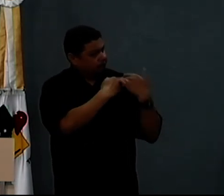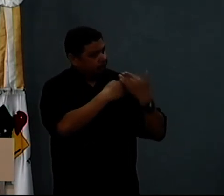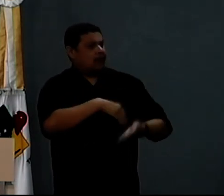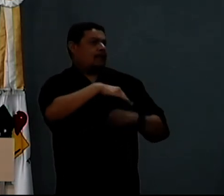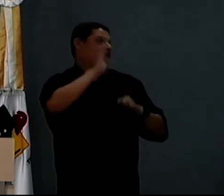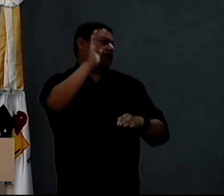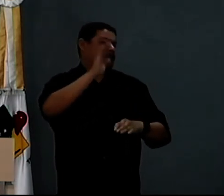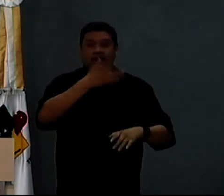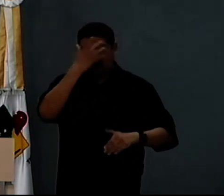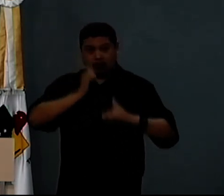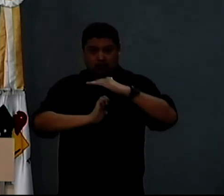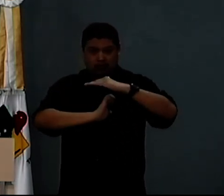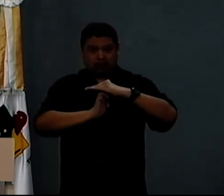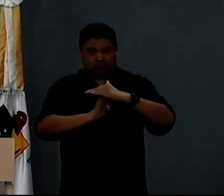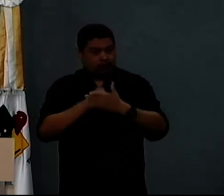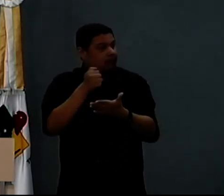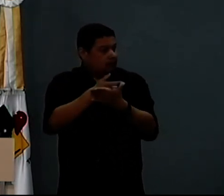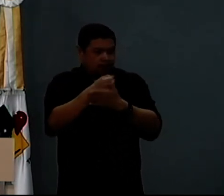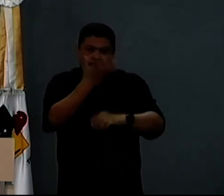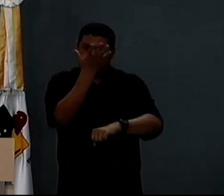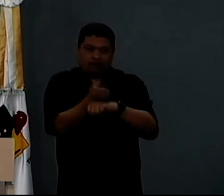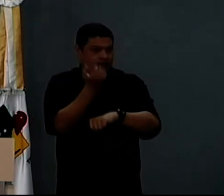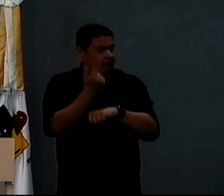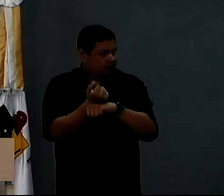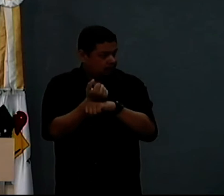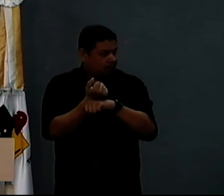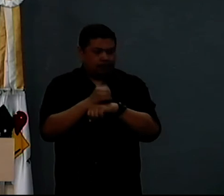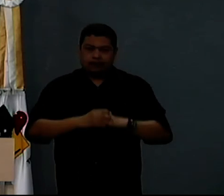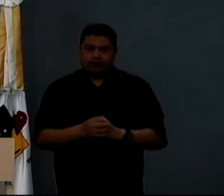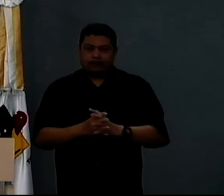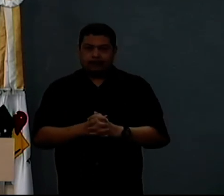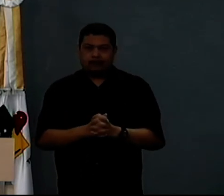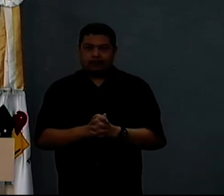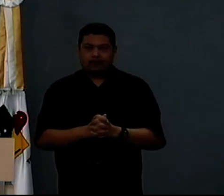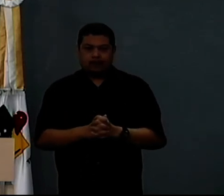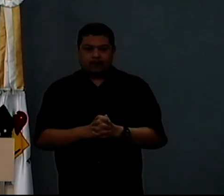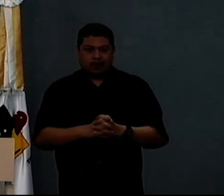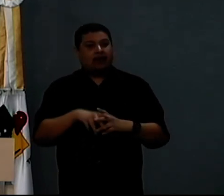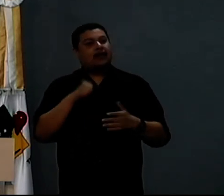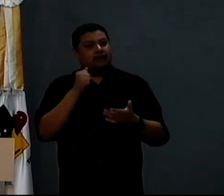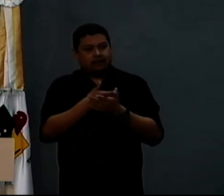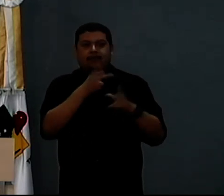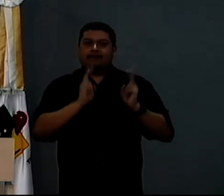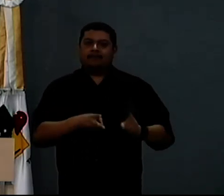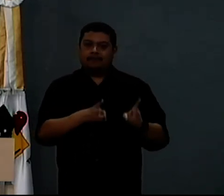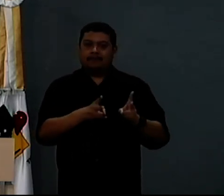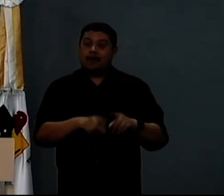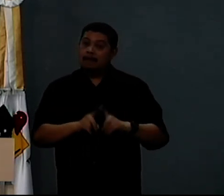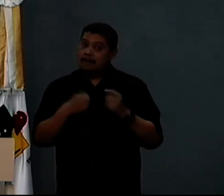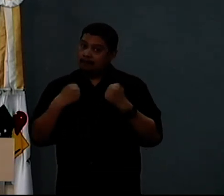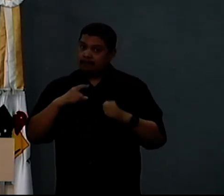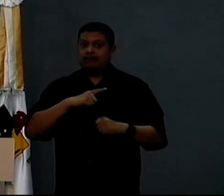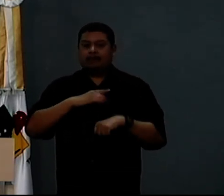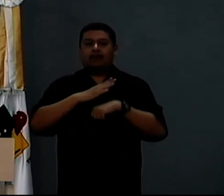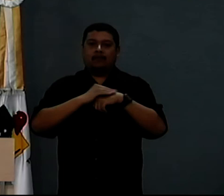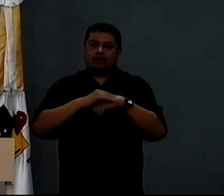empresários. Continuam pagando seus impostos das mesmas maneiras, os comércios ali próximos, não deixaram de pagar, mas precisamos, no mínimo, de ter um carinho mais especial, de